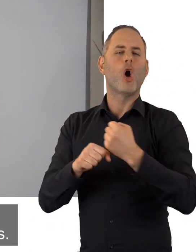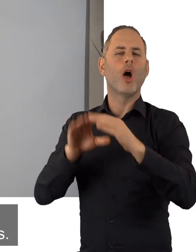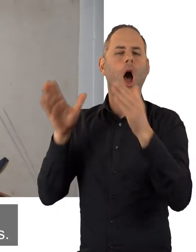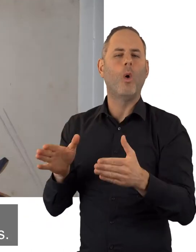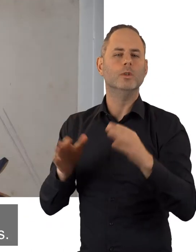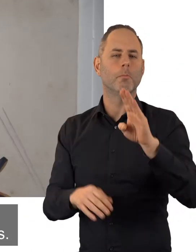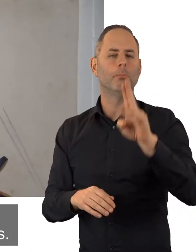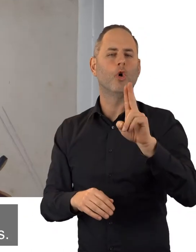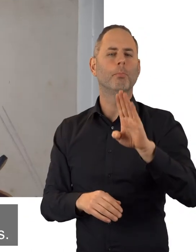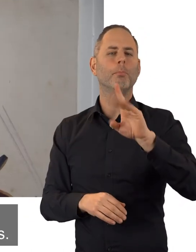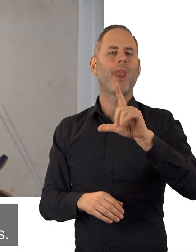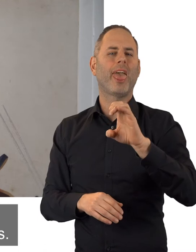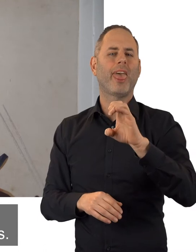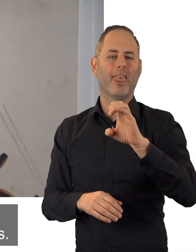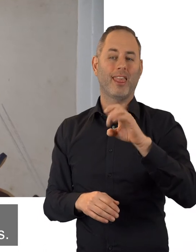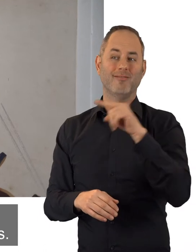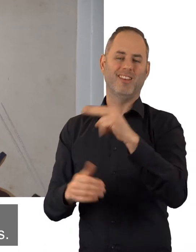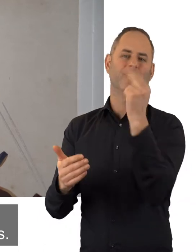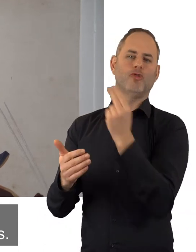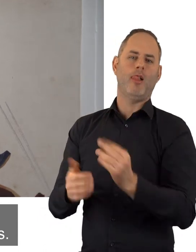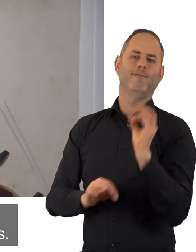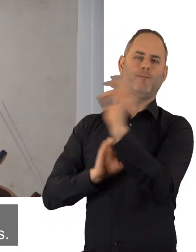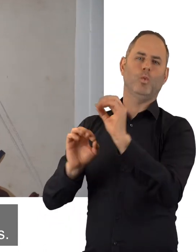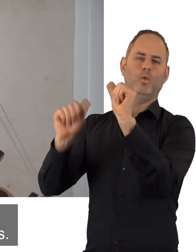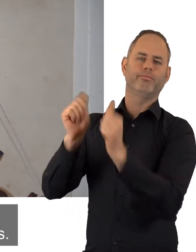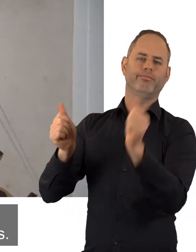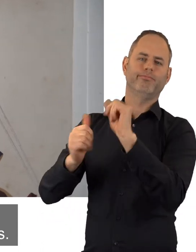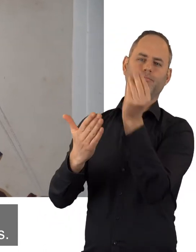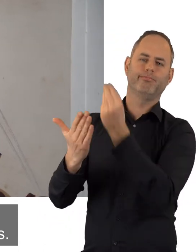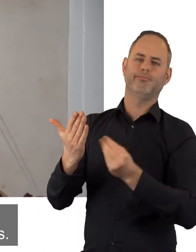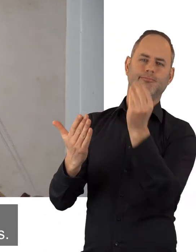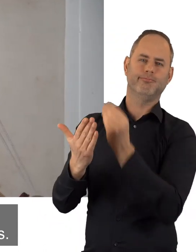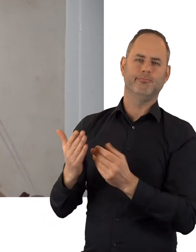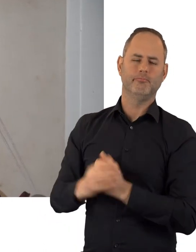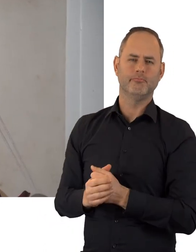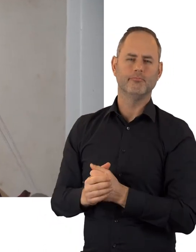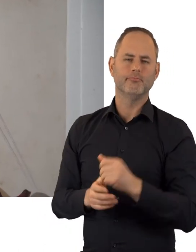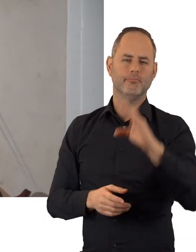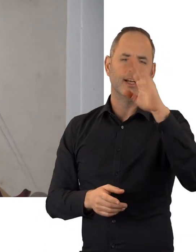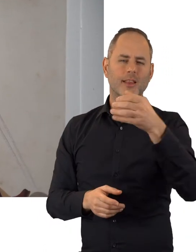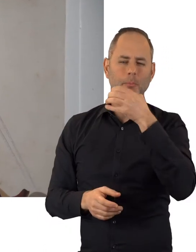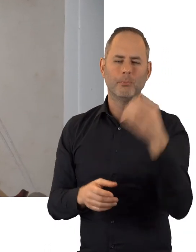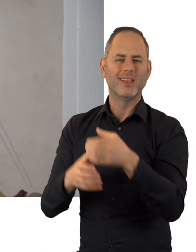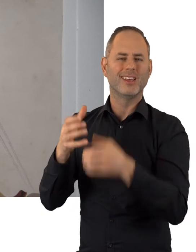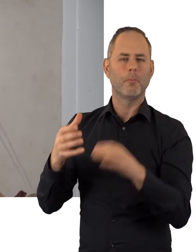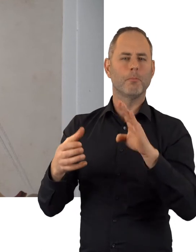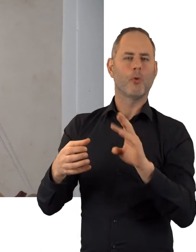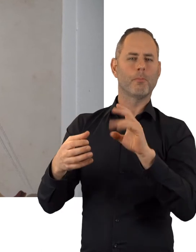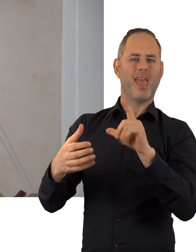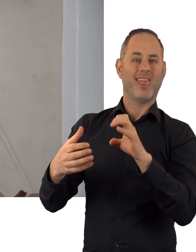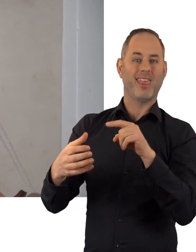ist die Gestaltung des Bübles vom Brauchhaus. Das Büblebier ist ja eben bekannt.